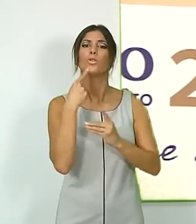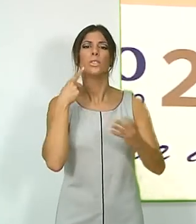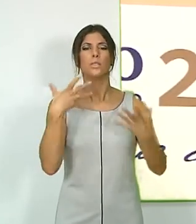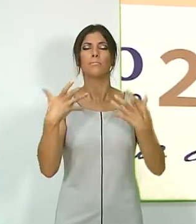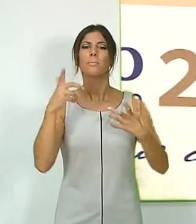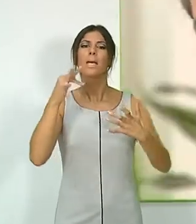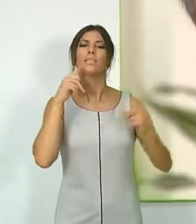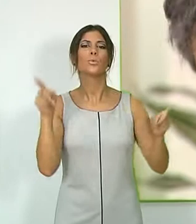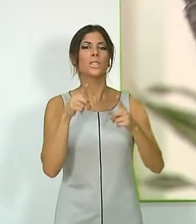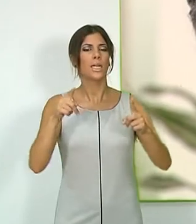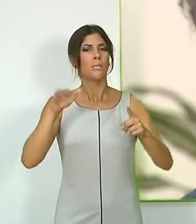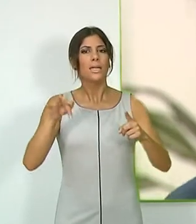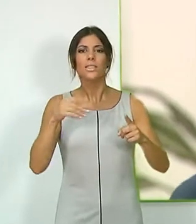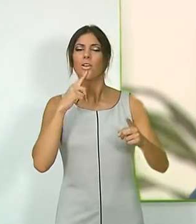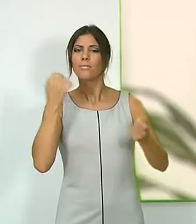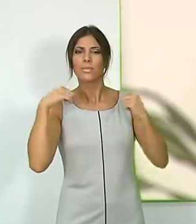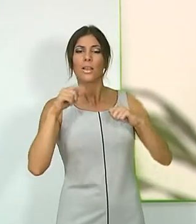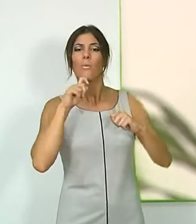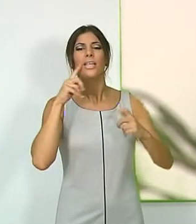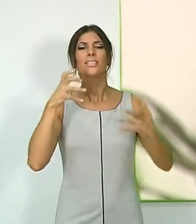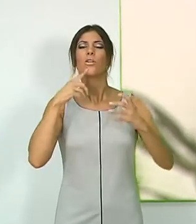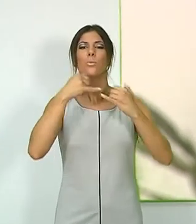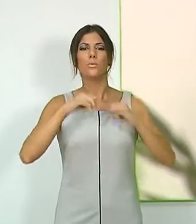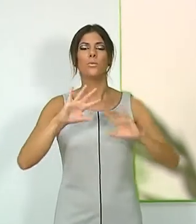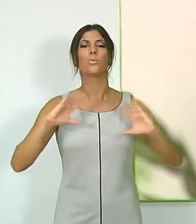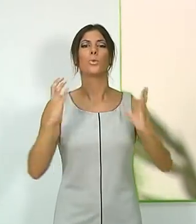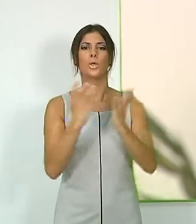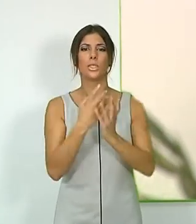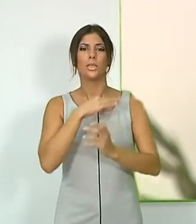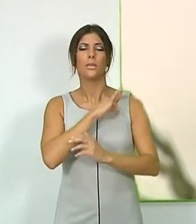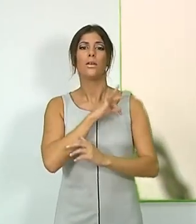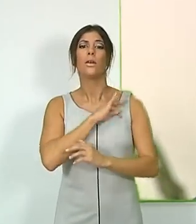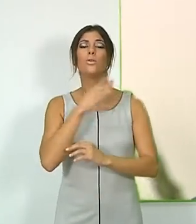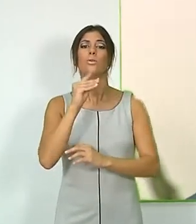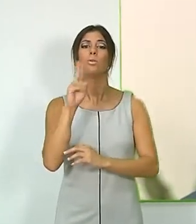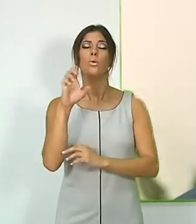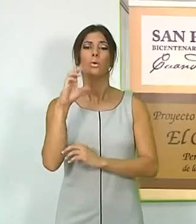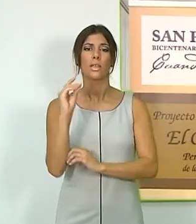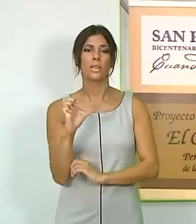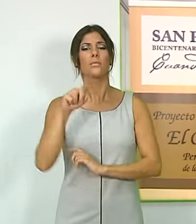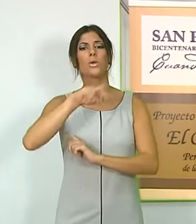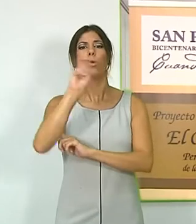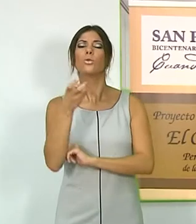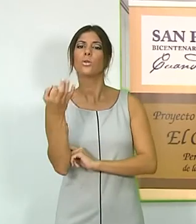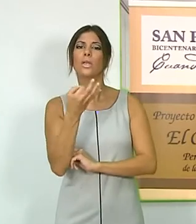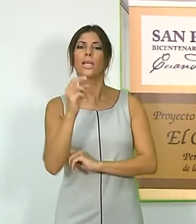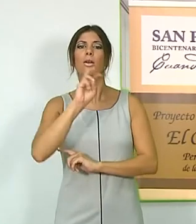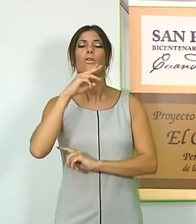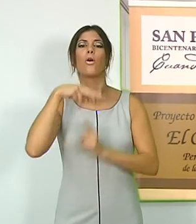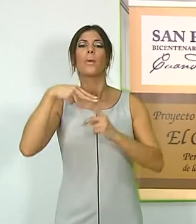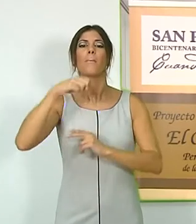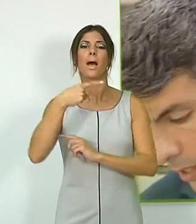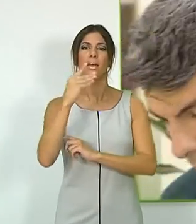los espectáculos musicales y de entretenimiento, con el estreno mundial del musical Duque de Alburquerque o el espectáculo piromusical